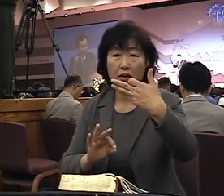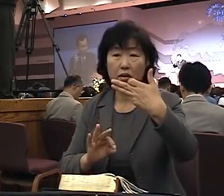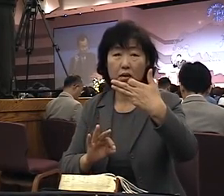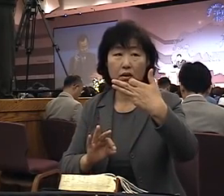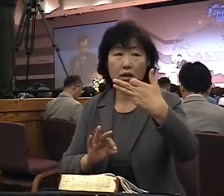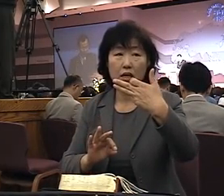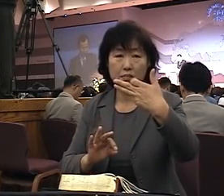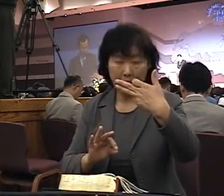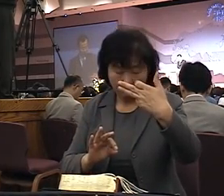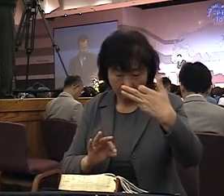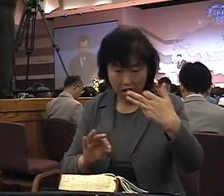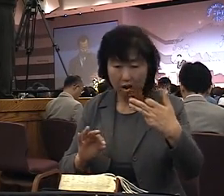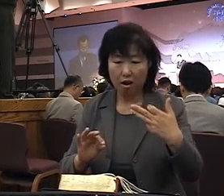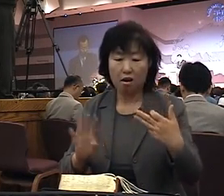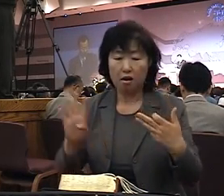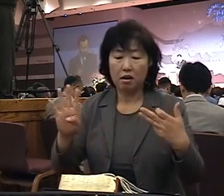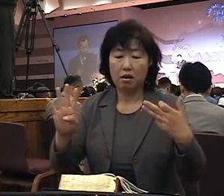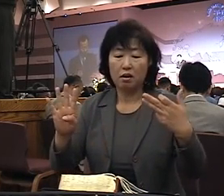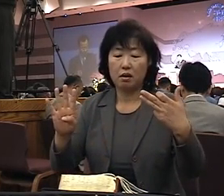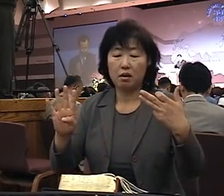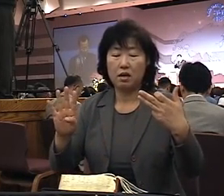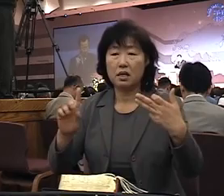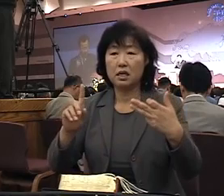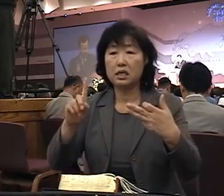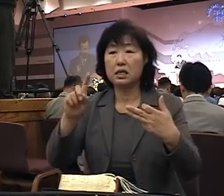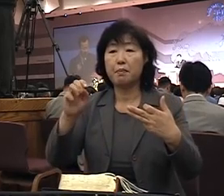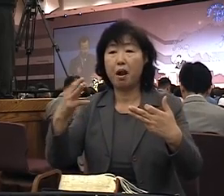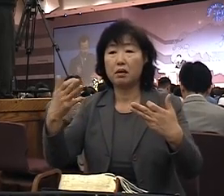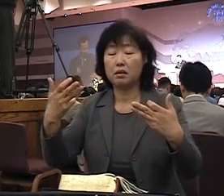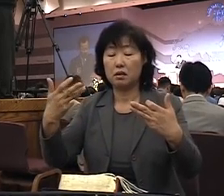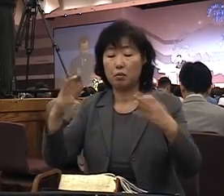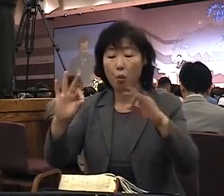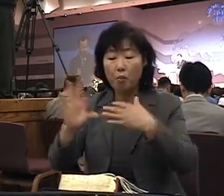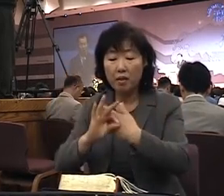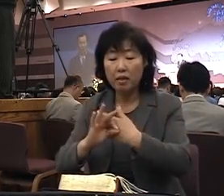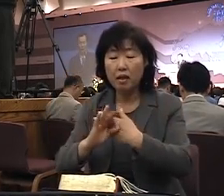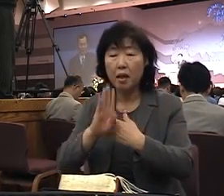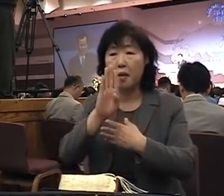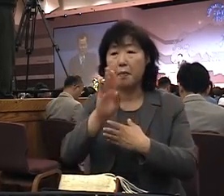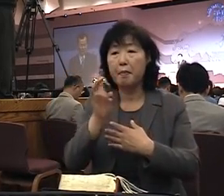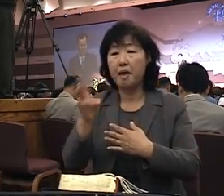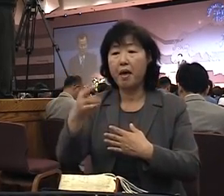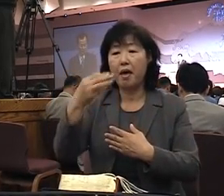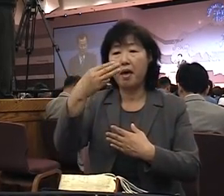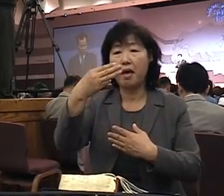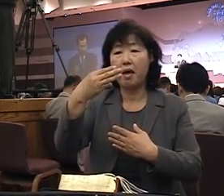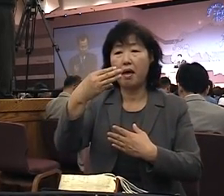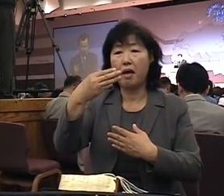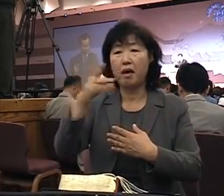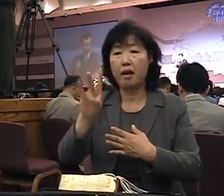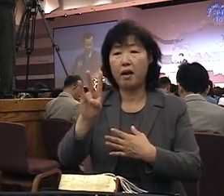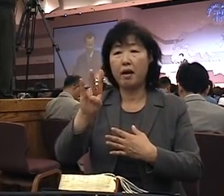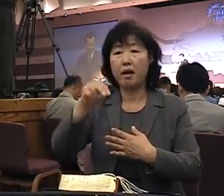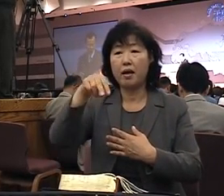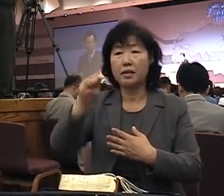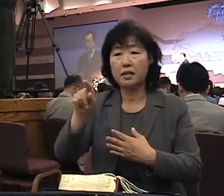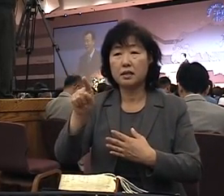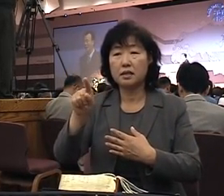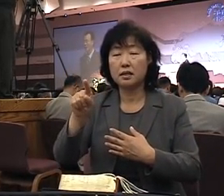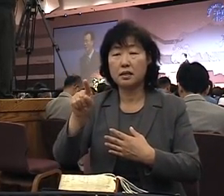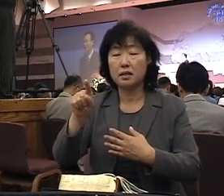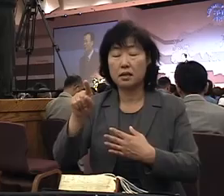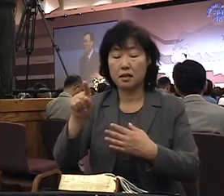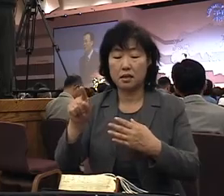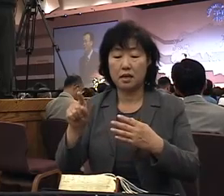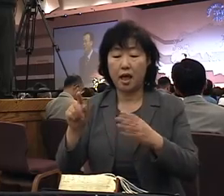한 이름이 갑자기 나타납니다. 18절, 베레스의 세계는 이러하니라. 베레스는 헤스론을